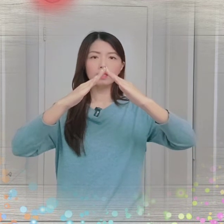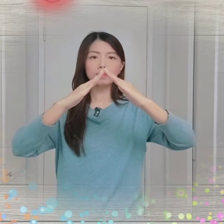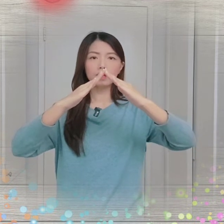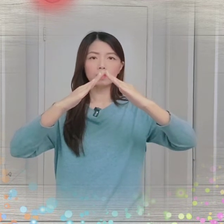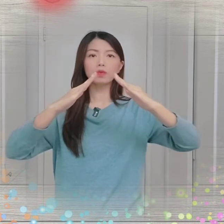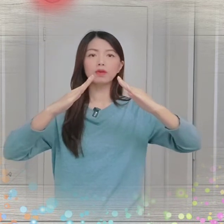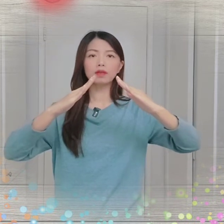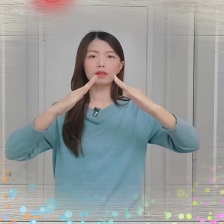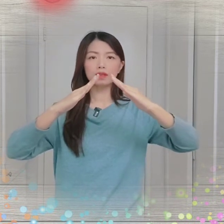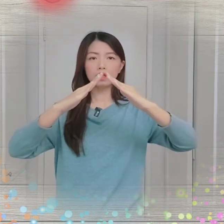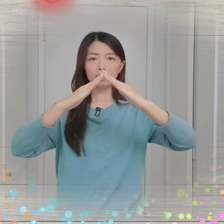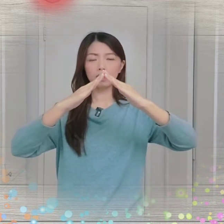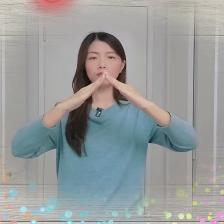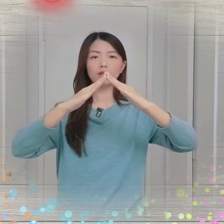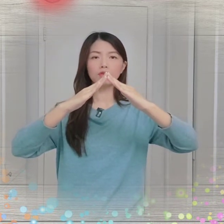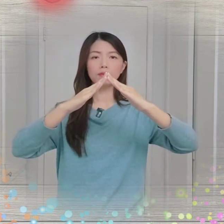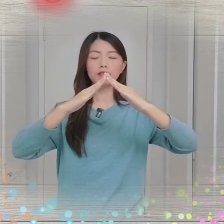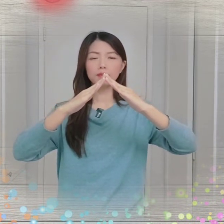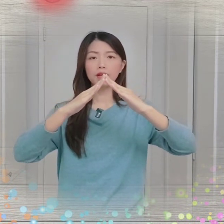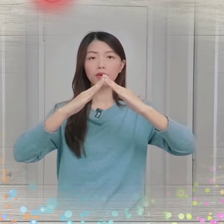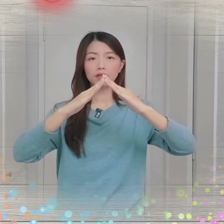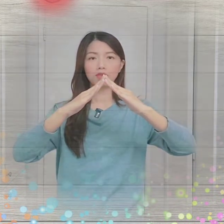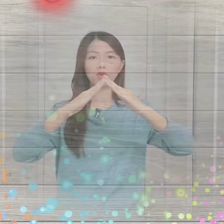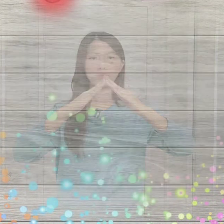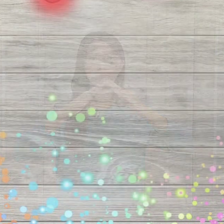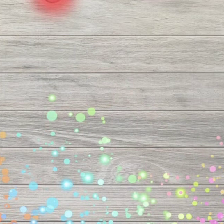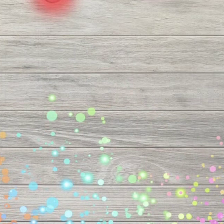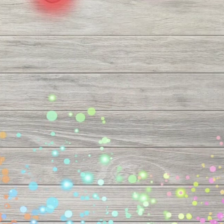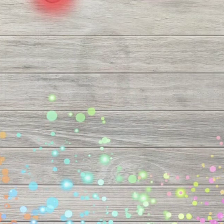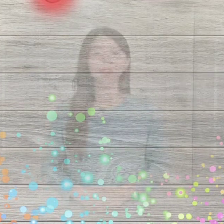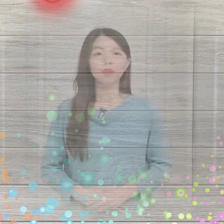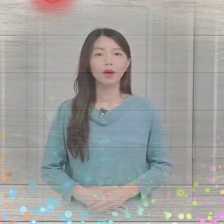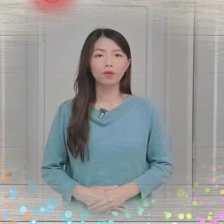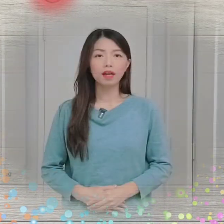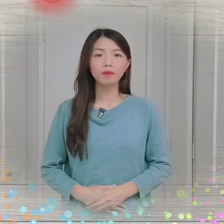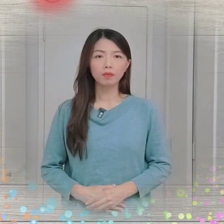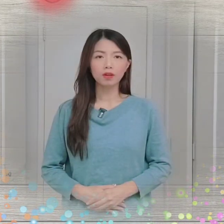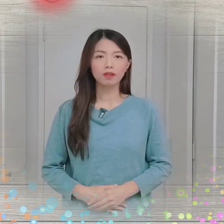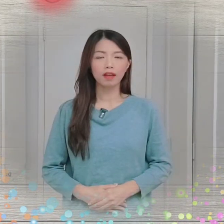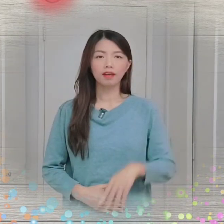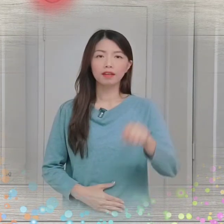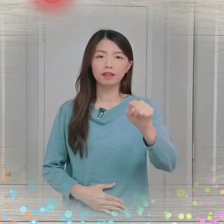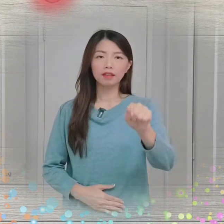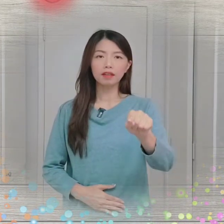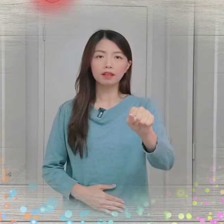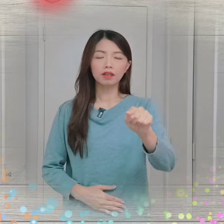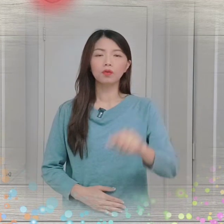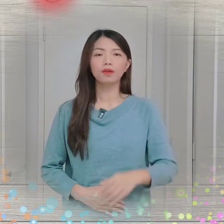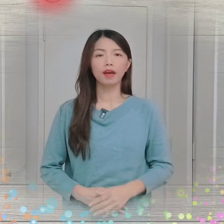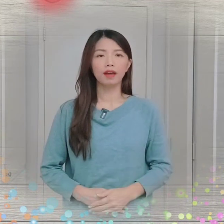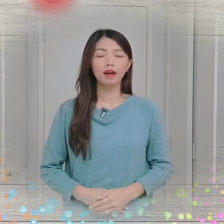이렇게 집처럼 손끝을 이렇게 붙여주시면 집이라고 하는 뜻의 수어가 됩니다. 그 위에 오자 멈췄네 그